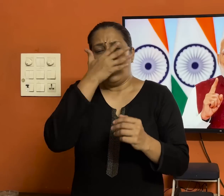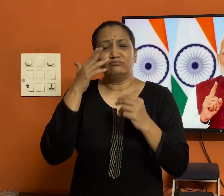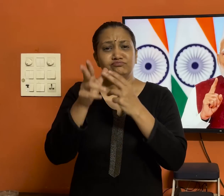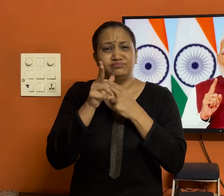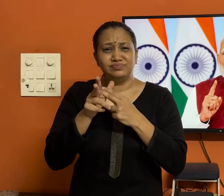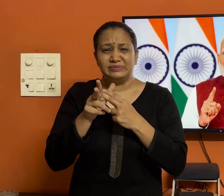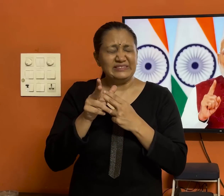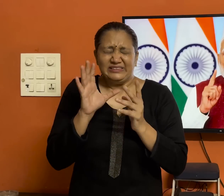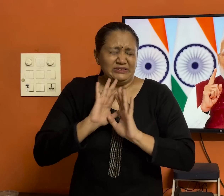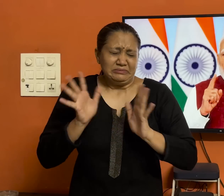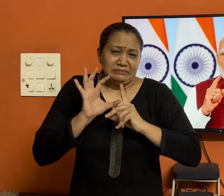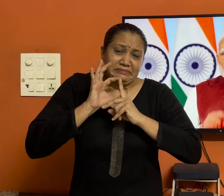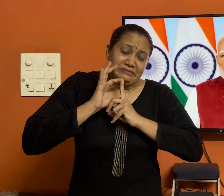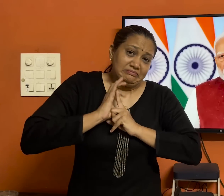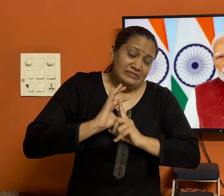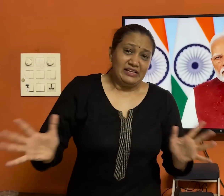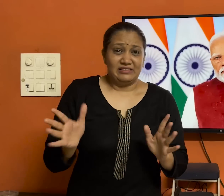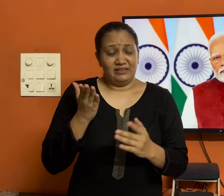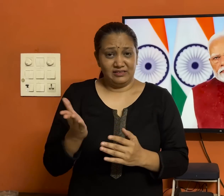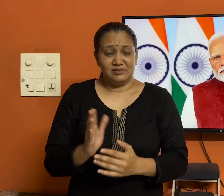आतंकवादियों ने जो बर्बरता दिखाई थी,